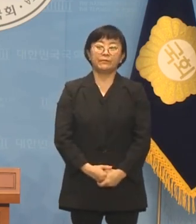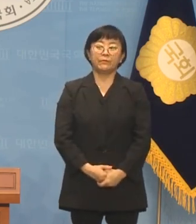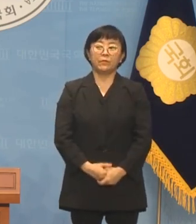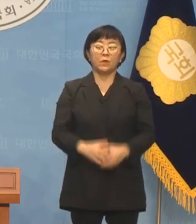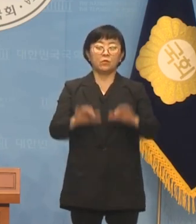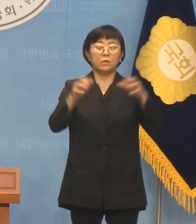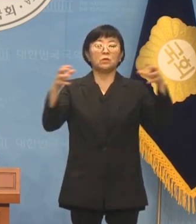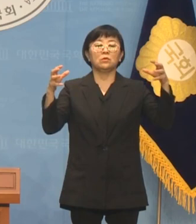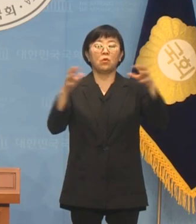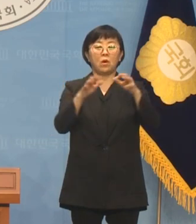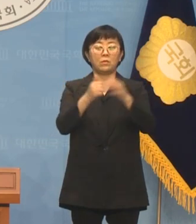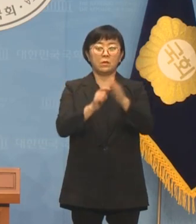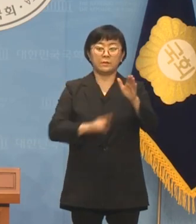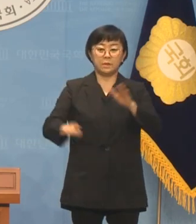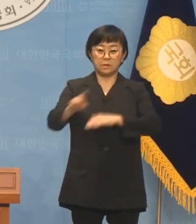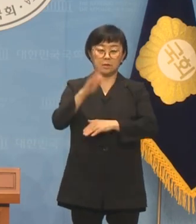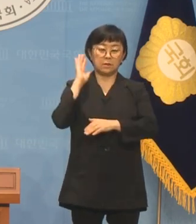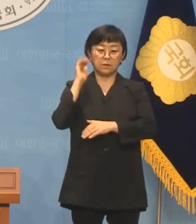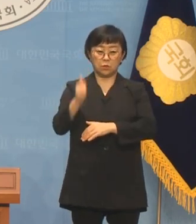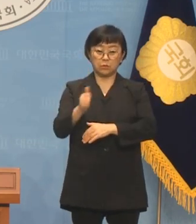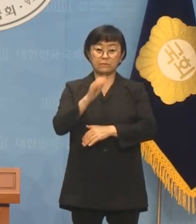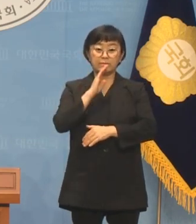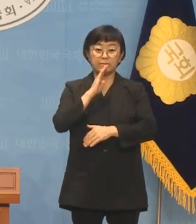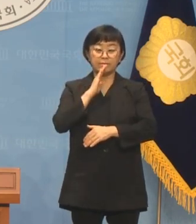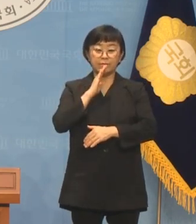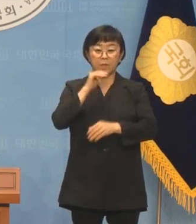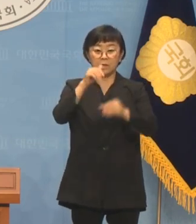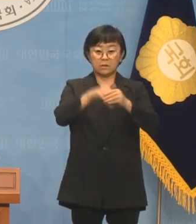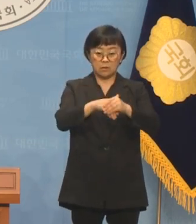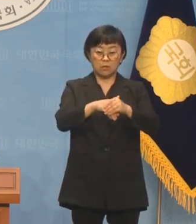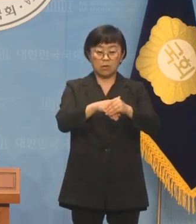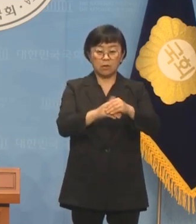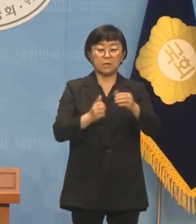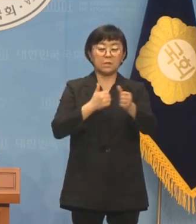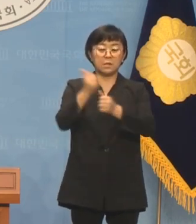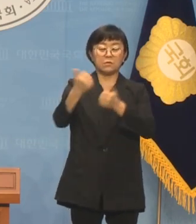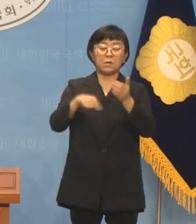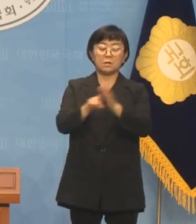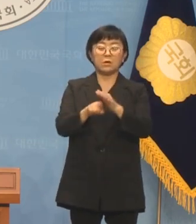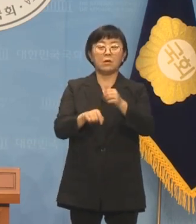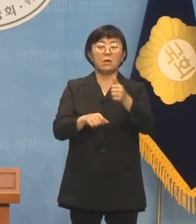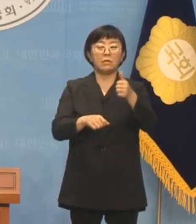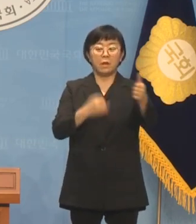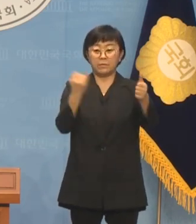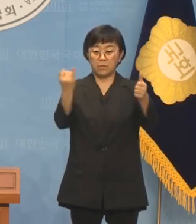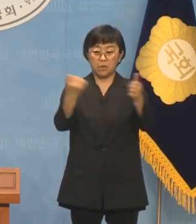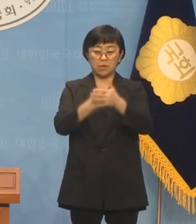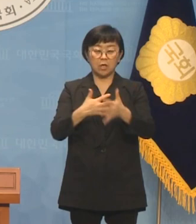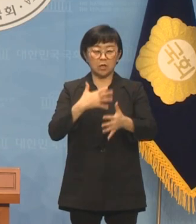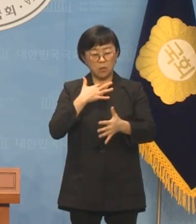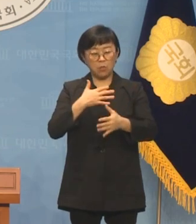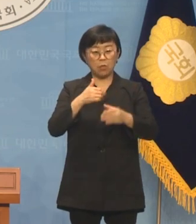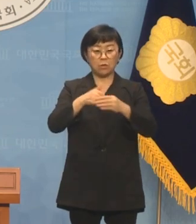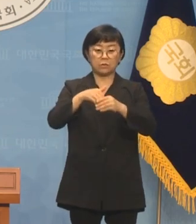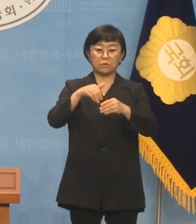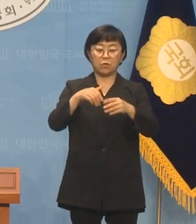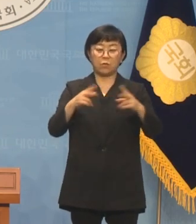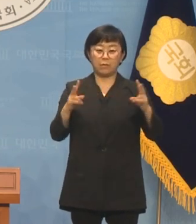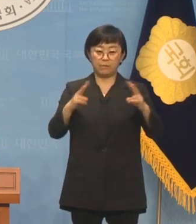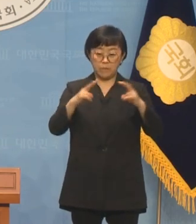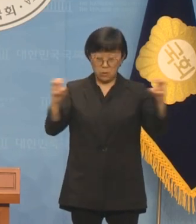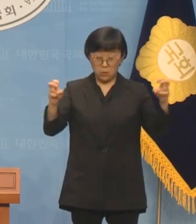국민 통합을 위해 앞장서야 할 대통령이 선거에 이기기 위해 남녀에게 혐오와 증오를 심어